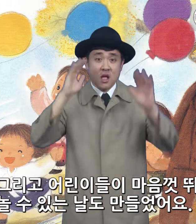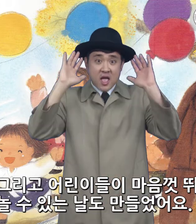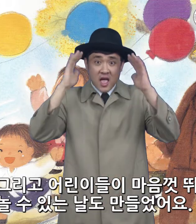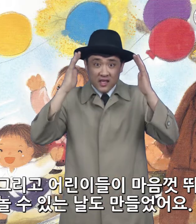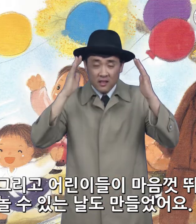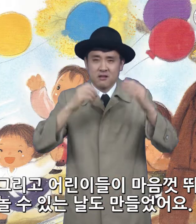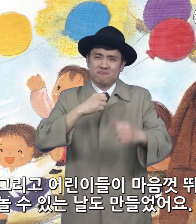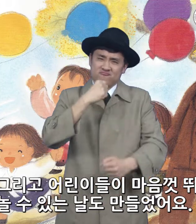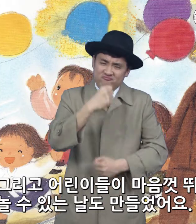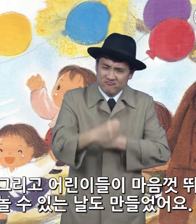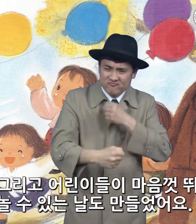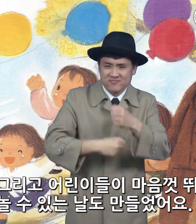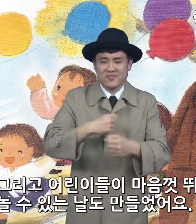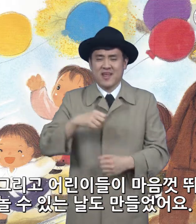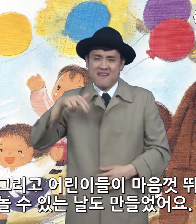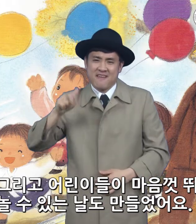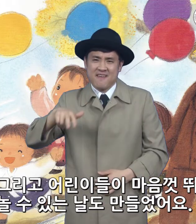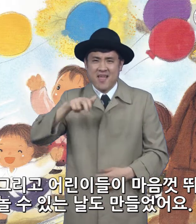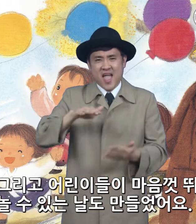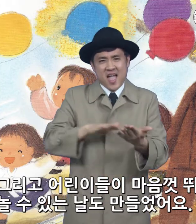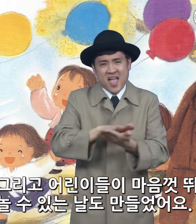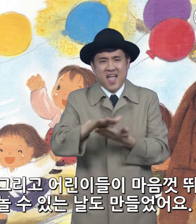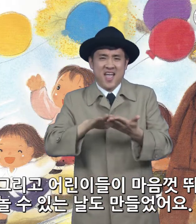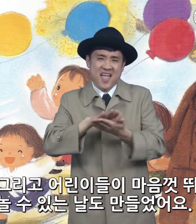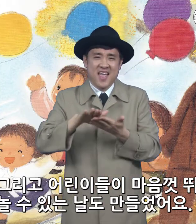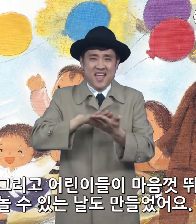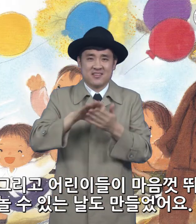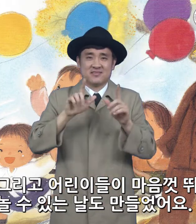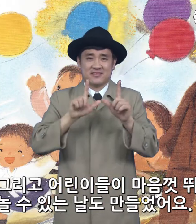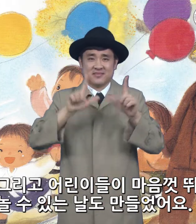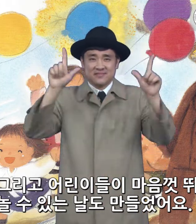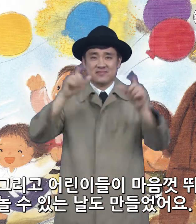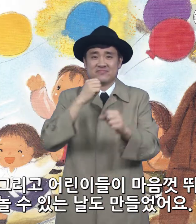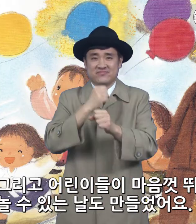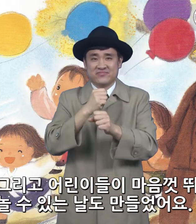그리고 어린이들이 마음껏 뛰어놀 수 있는 날도 만들었어요.